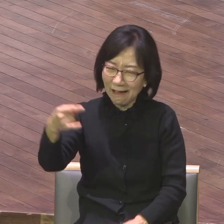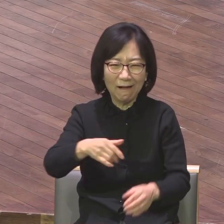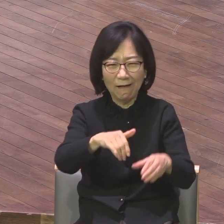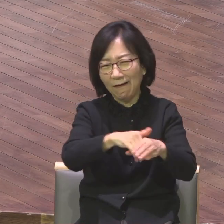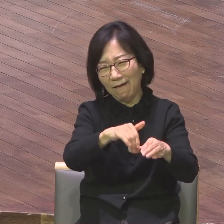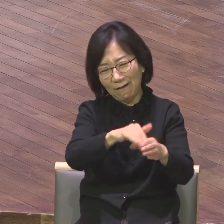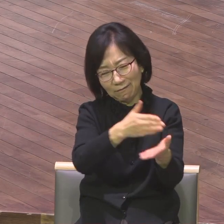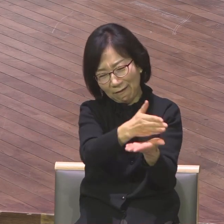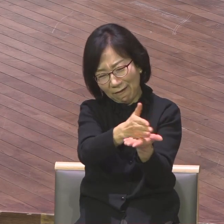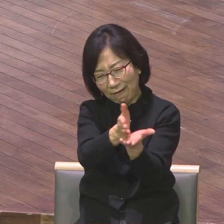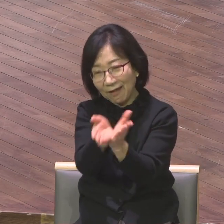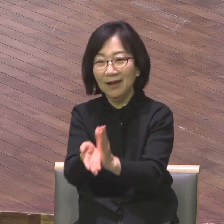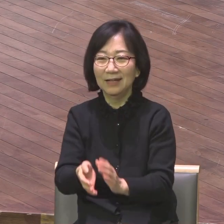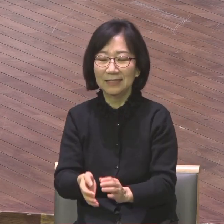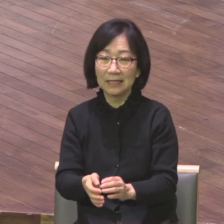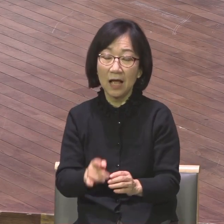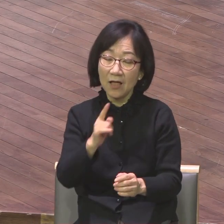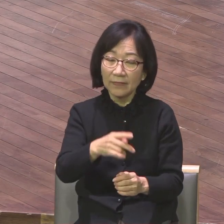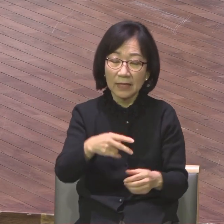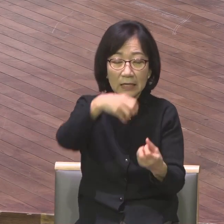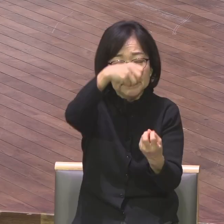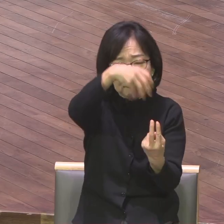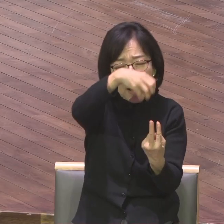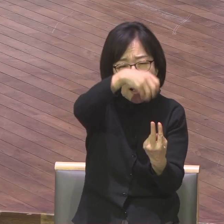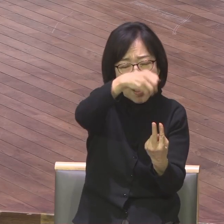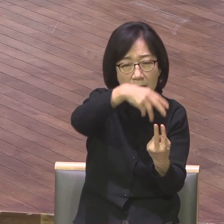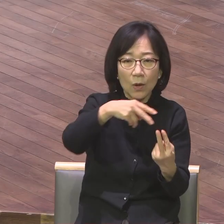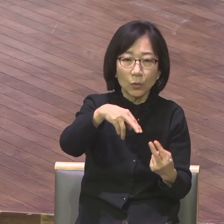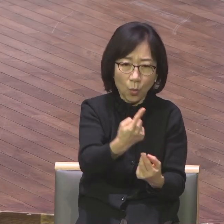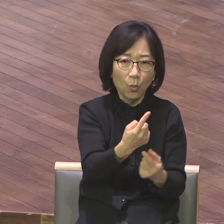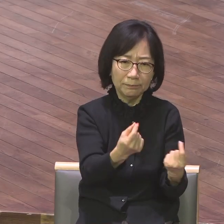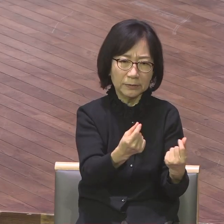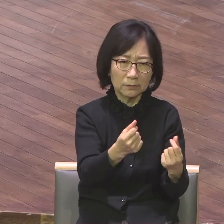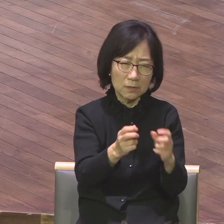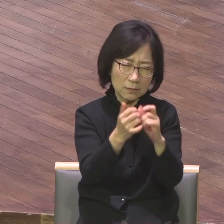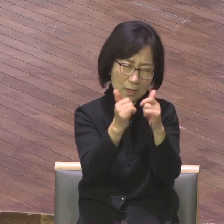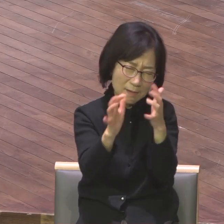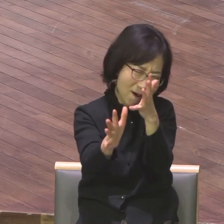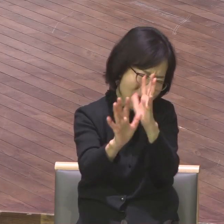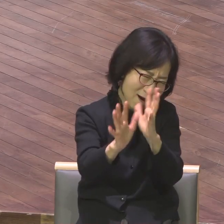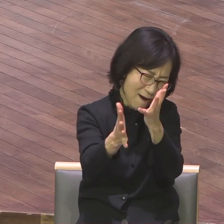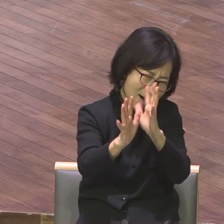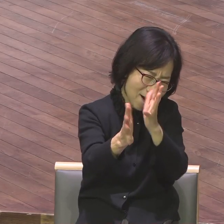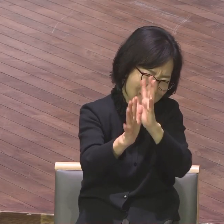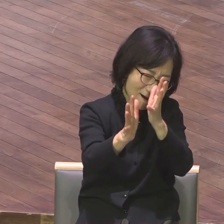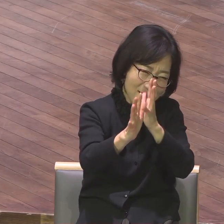세례 요한도 그런 착각할 수 있을 만큼 인기까지 왔어요. 사람들이 몰려왔어요.